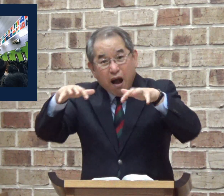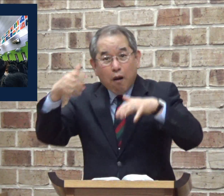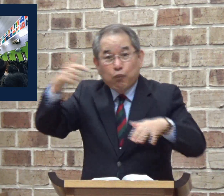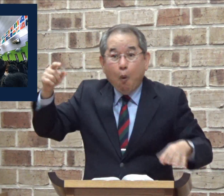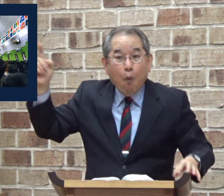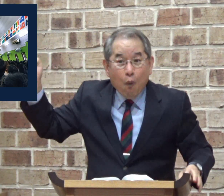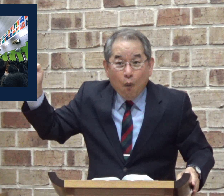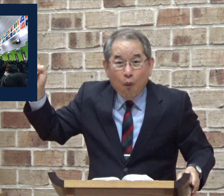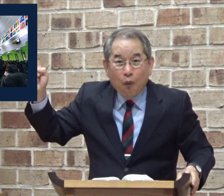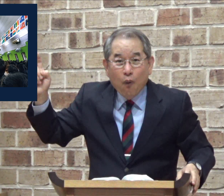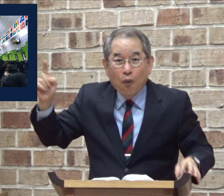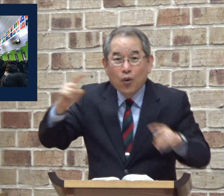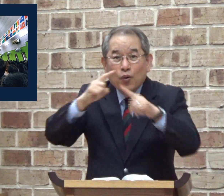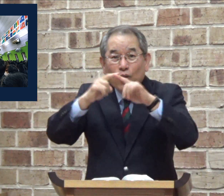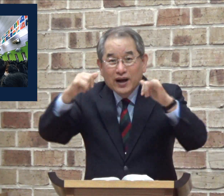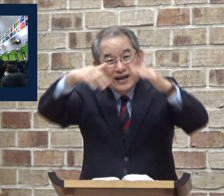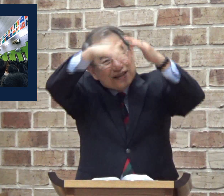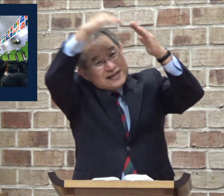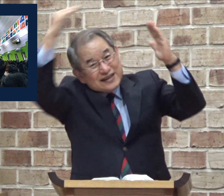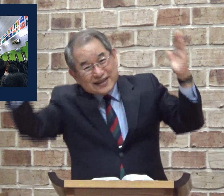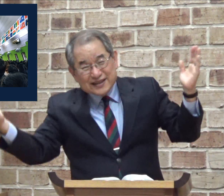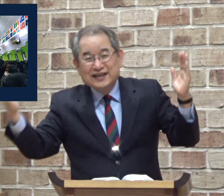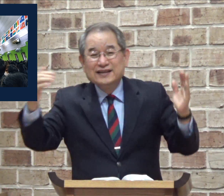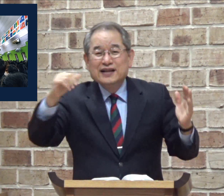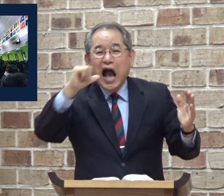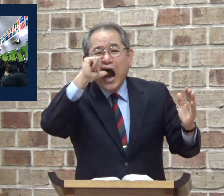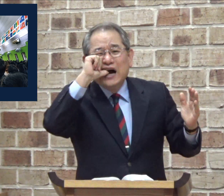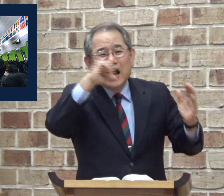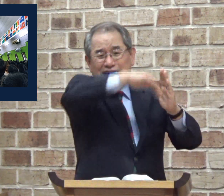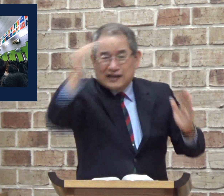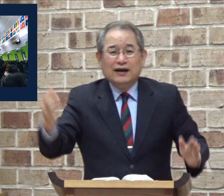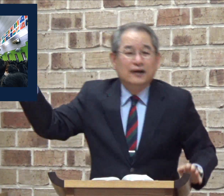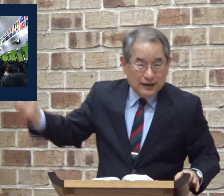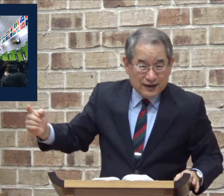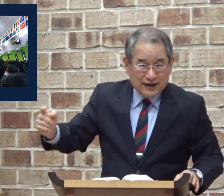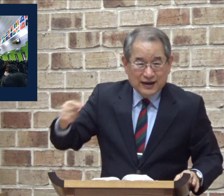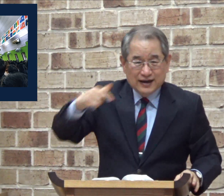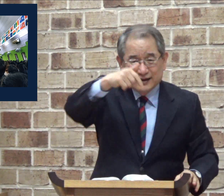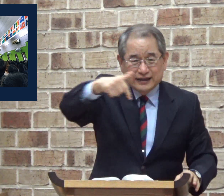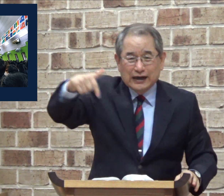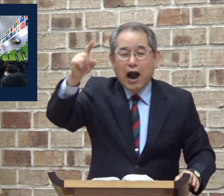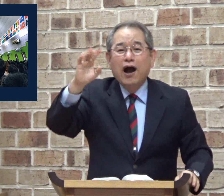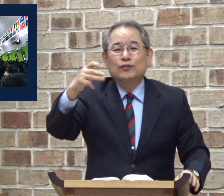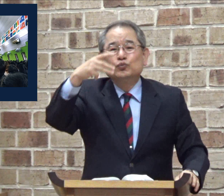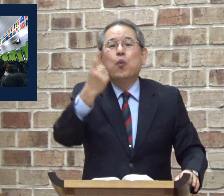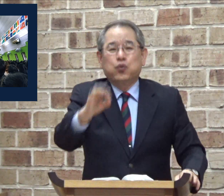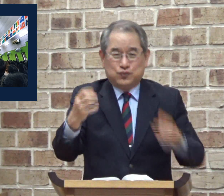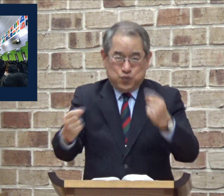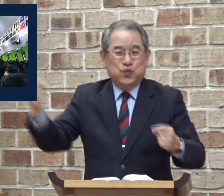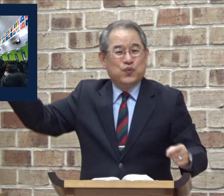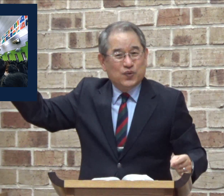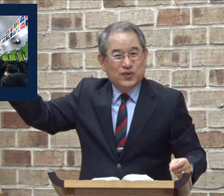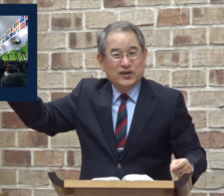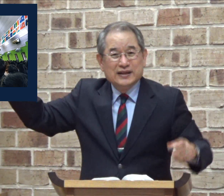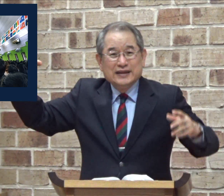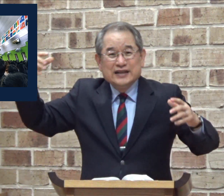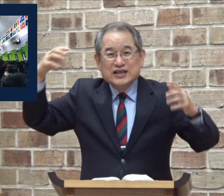그 철제 안에 교회 철제 건물로 되어 있기 때문에 옆에 선풍기구 있고 에어컨이 있어도 엄청 덥습니다. 겨울엔